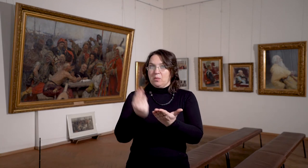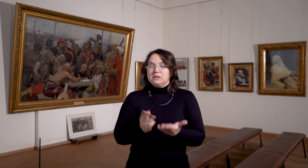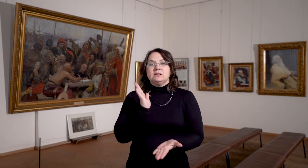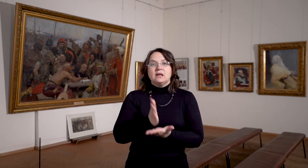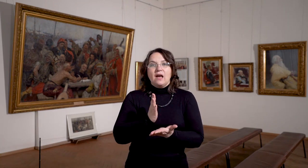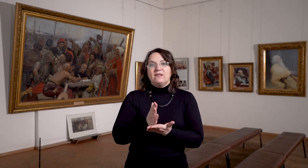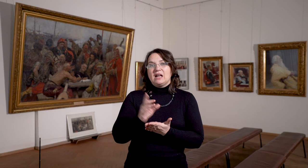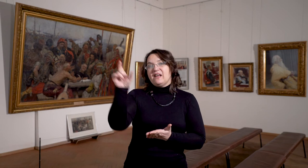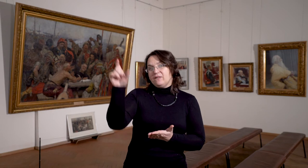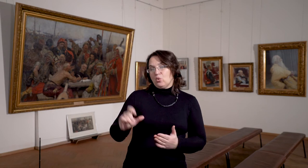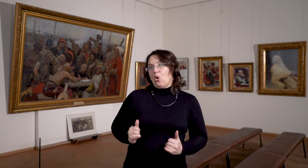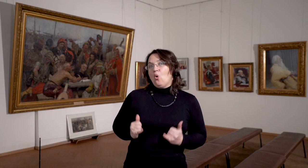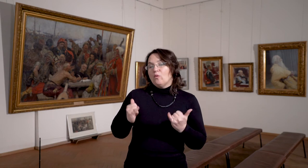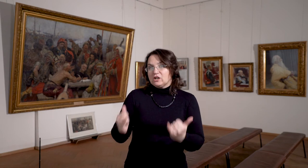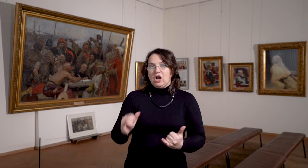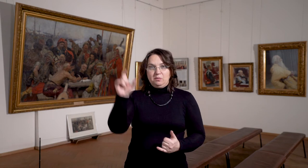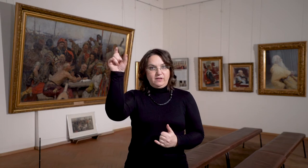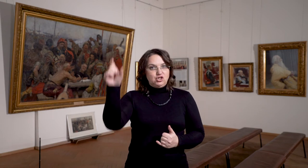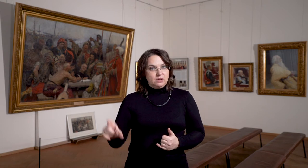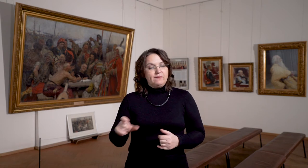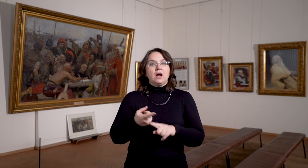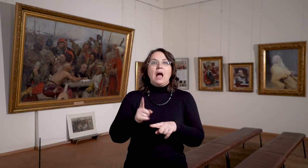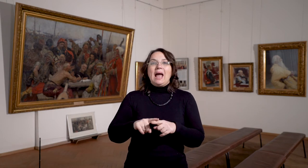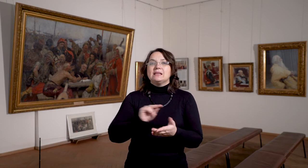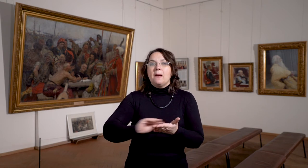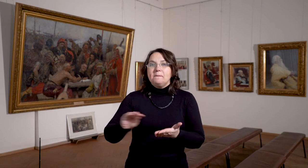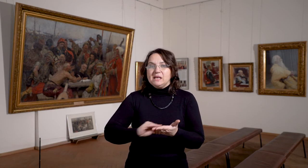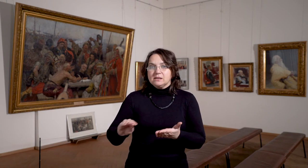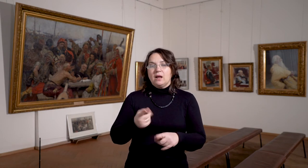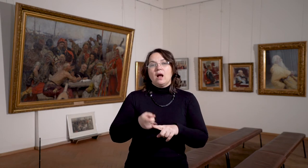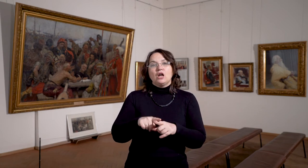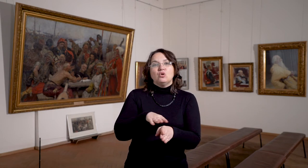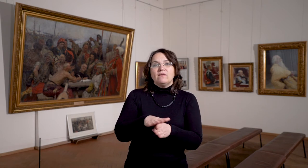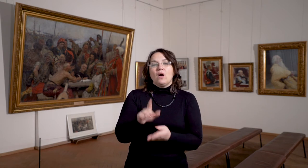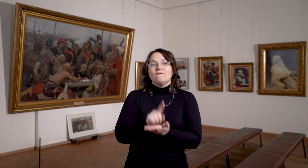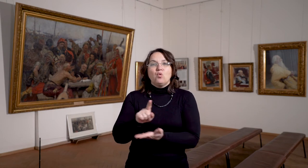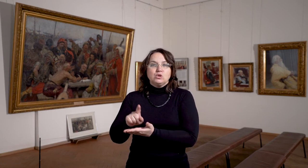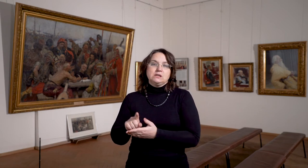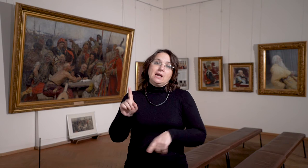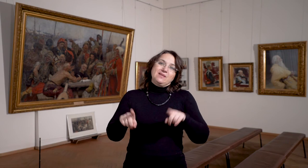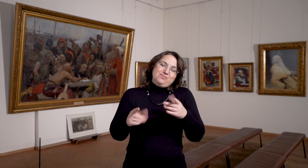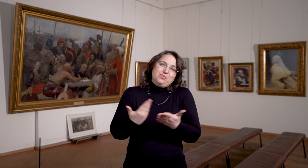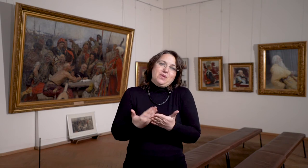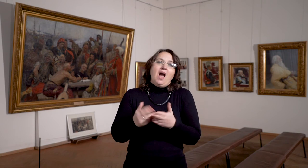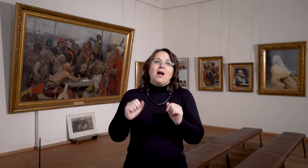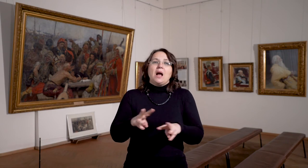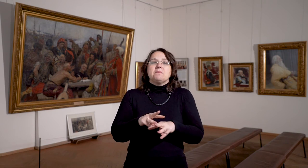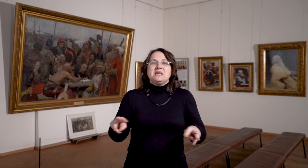уважаемого человека. Это писарь, который выполнял функции некого министра иностранных дел в Запорожской сече.